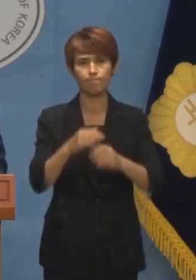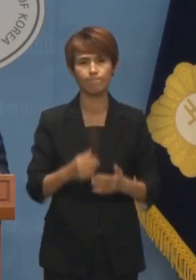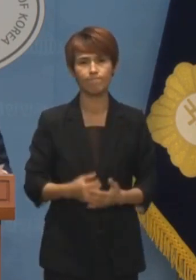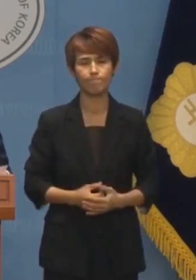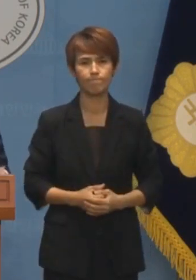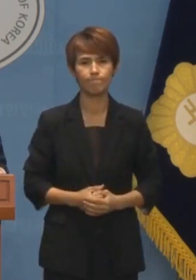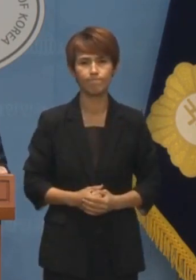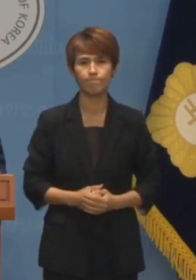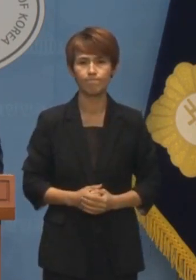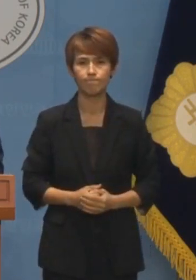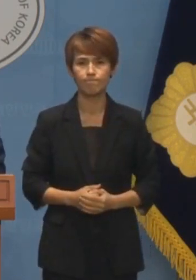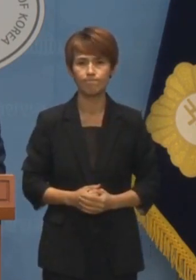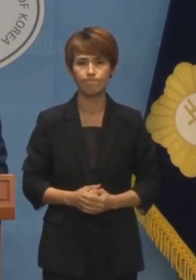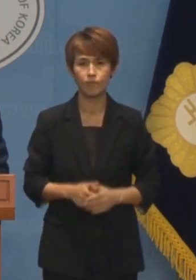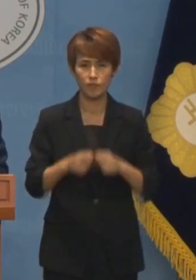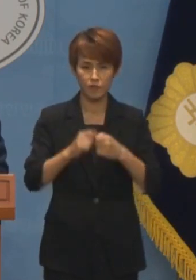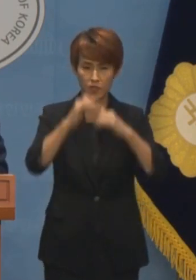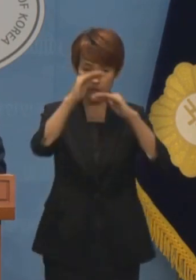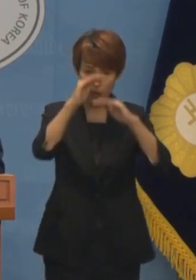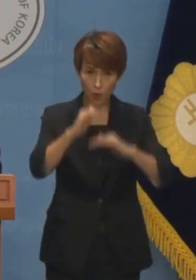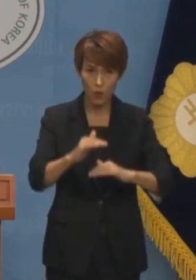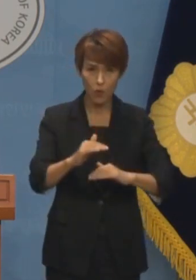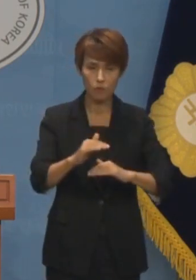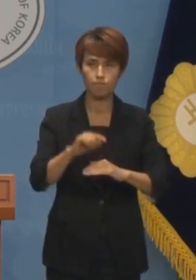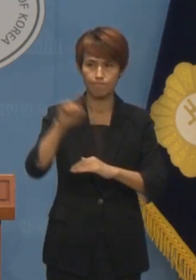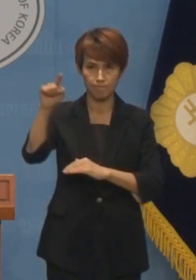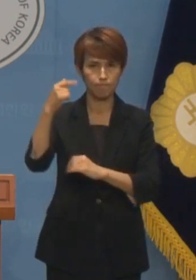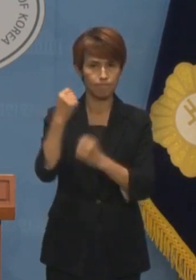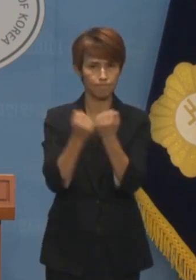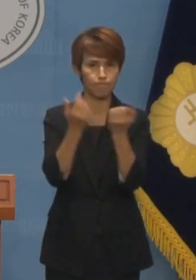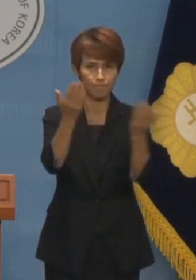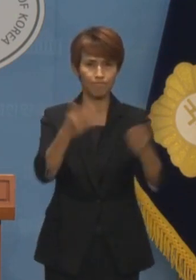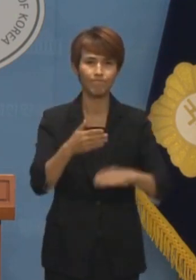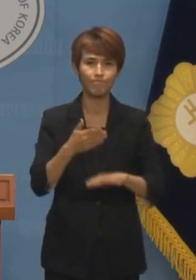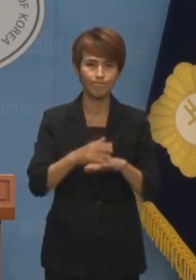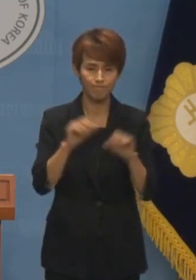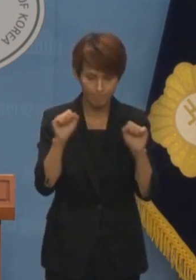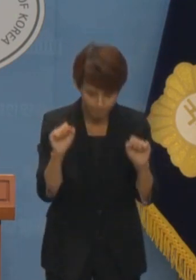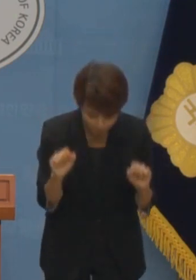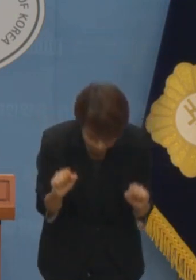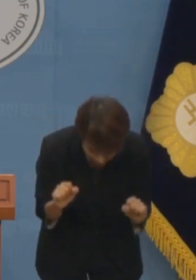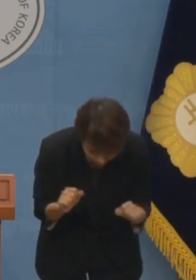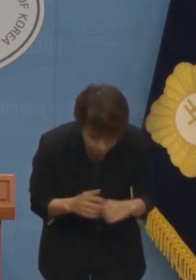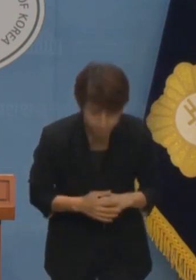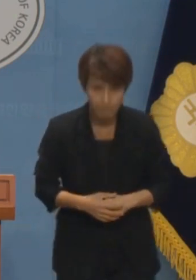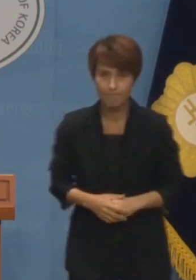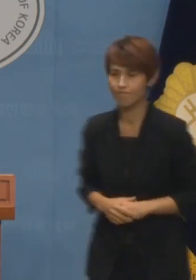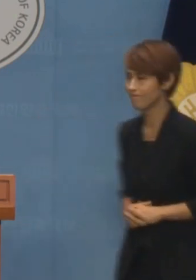보다 상세한 사항은 백브리핑에서 말씀드리도록 하겠습니다. 감사합니다.